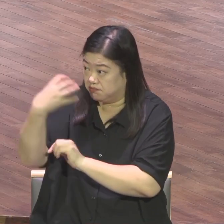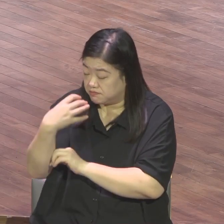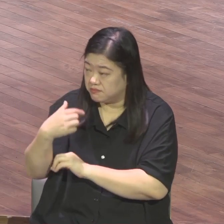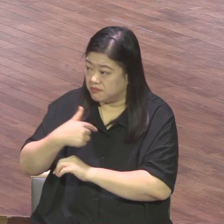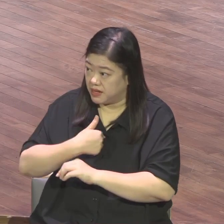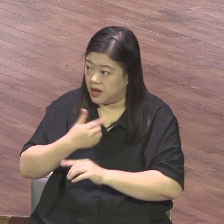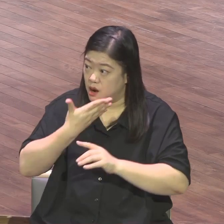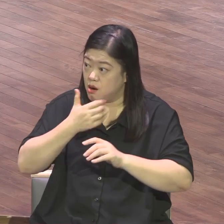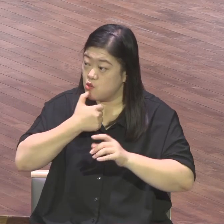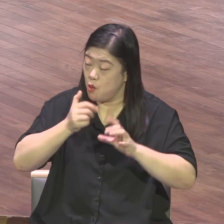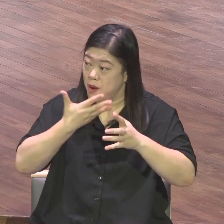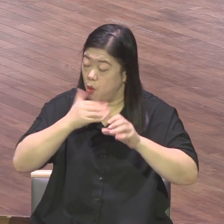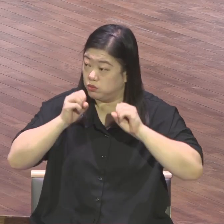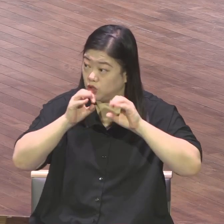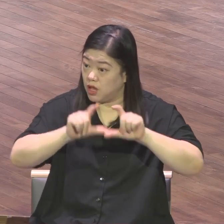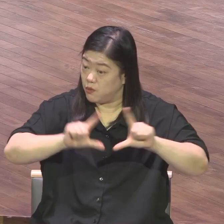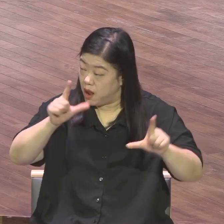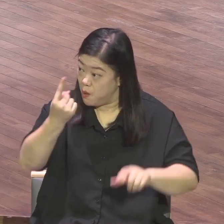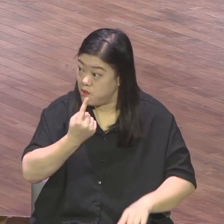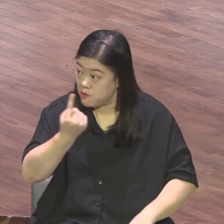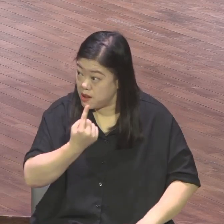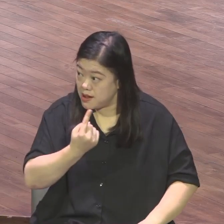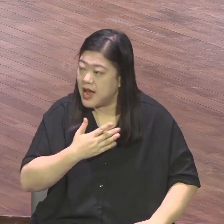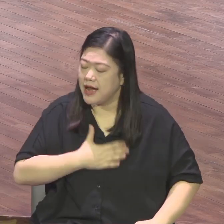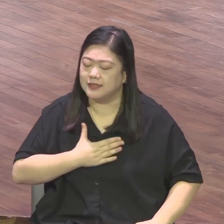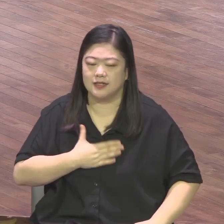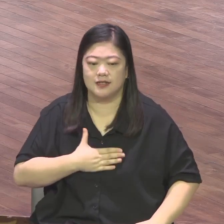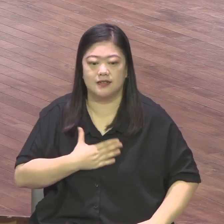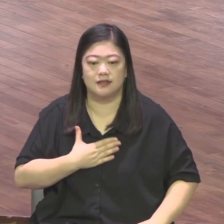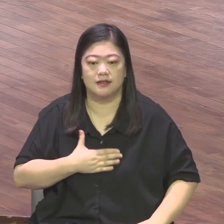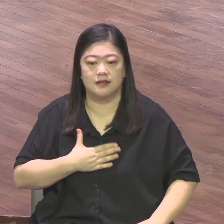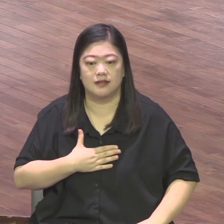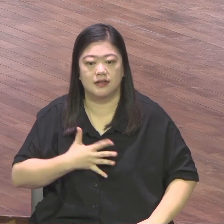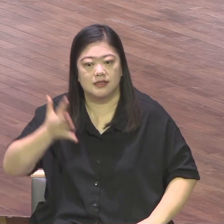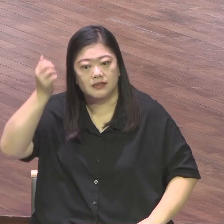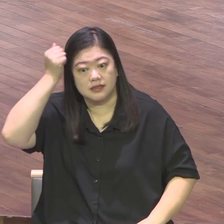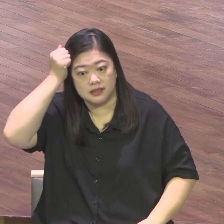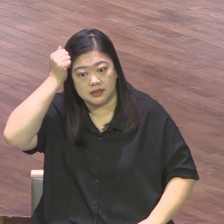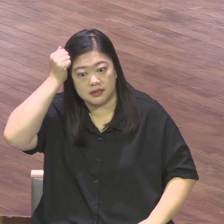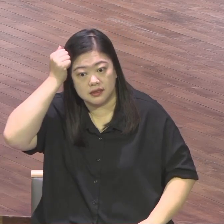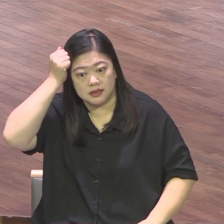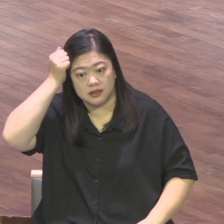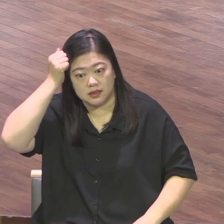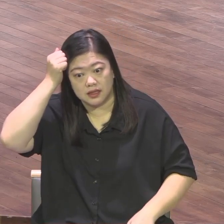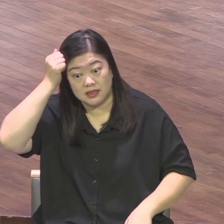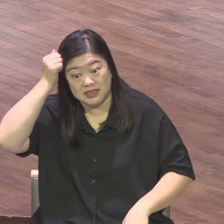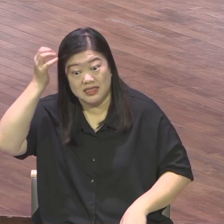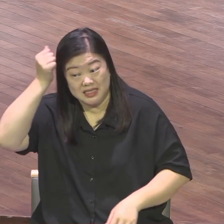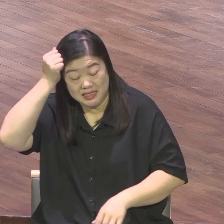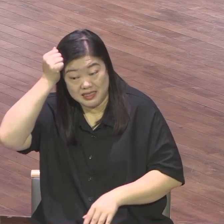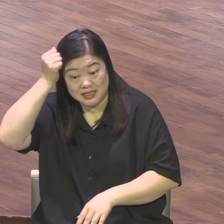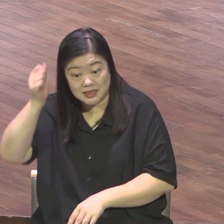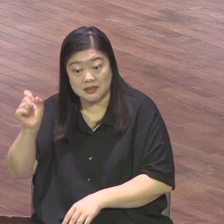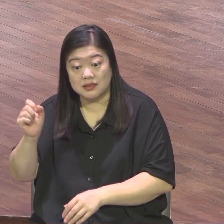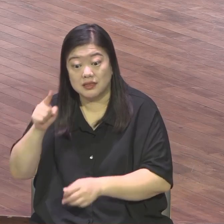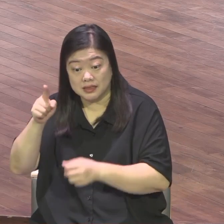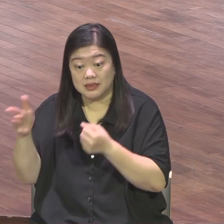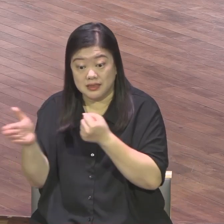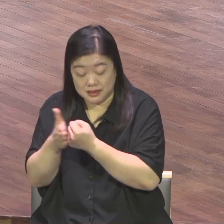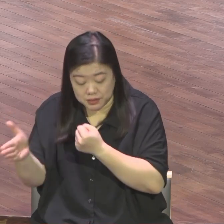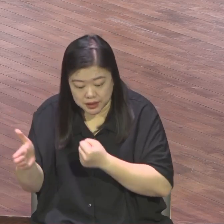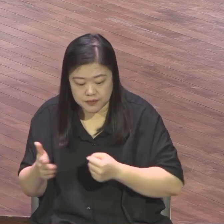바로 로마 황제 가이사 앞에 항소하는 것이었습니다. 사실 이것만큼 안전하고 확실한 것이 로마로 갈 수 있는 길이 없었어요.